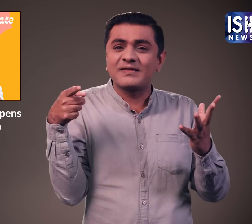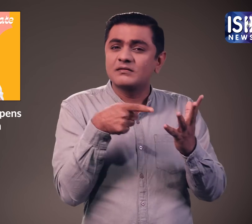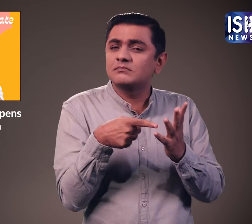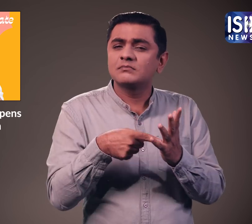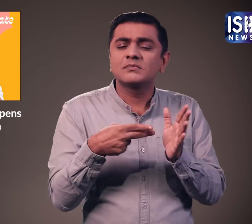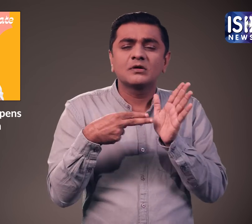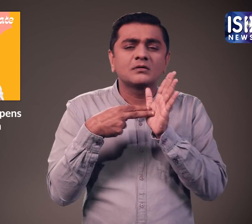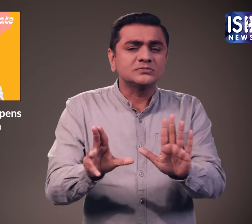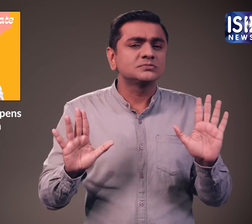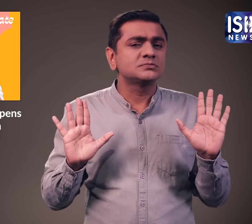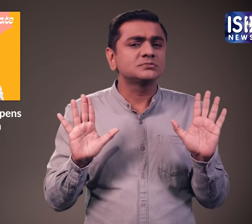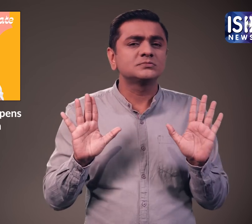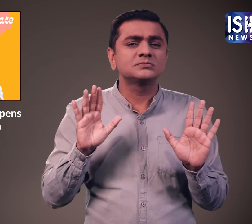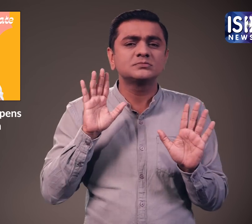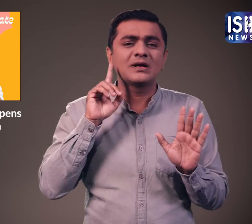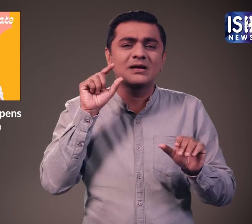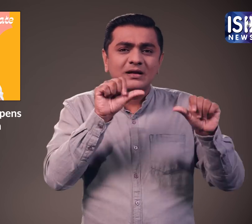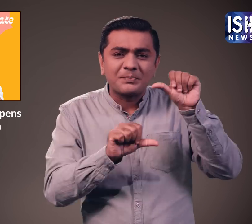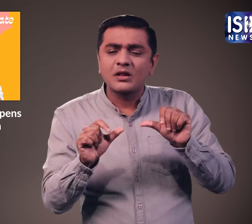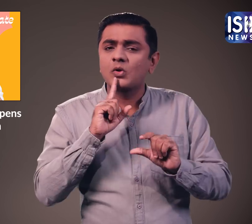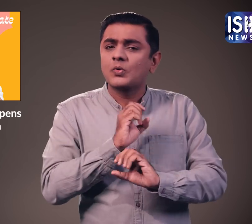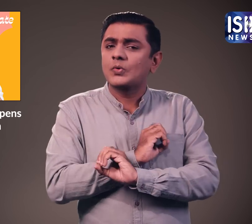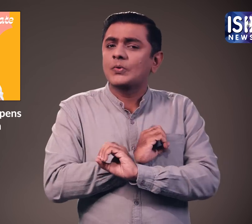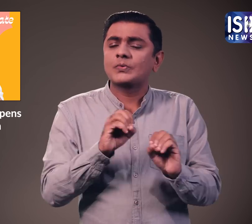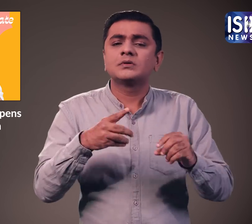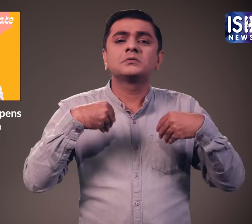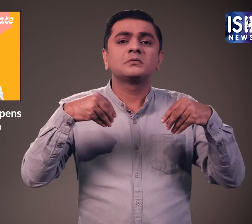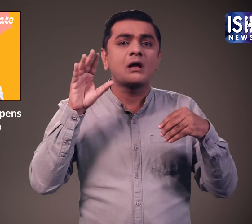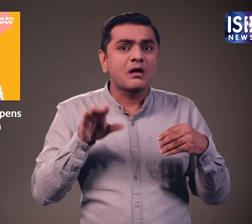बच्चों की देखभाल के लिए रसायन मुक्त और आर्युवेदिक उतपात बेचता है।